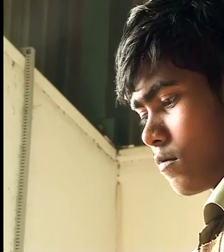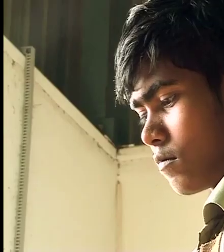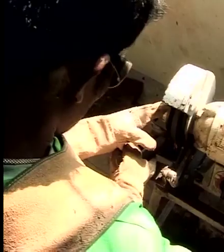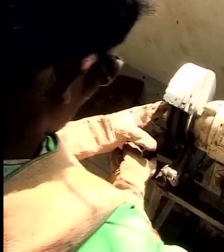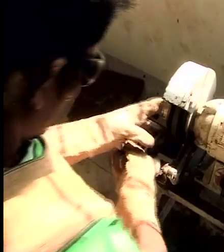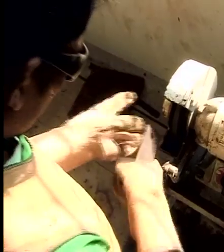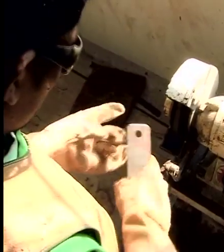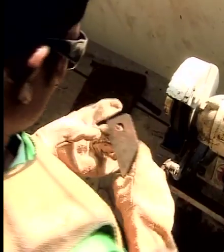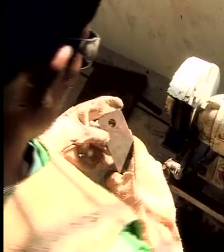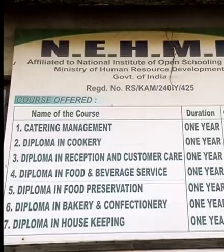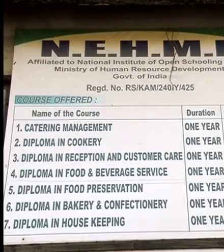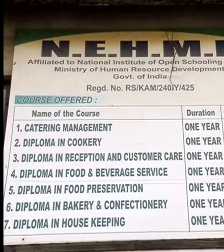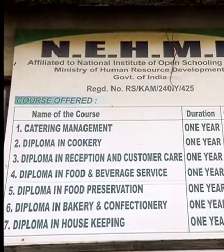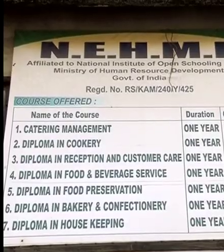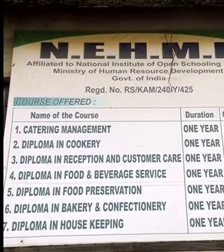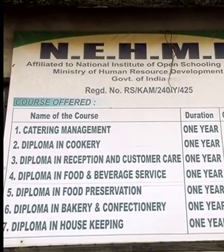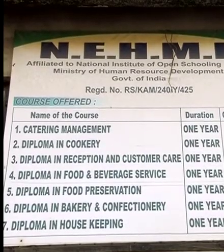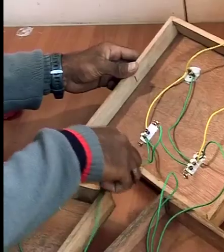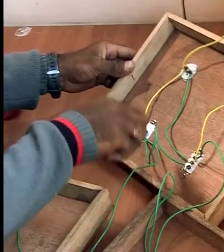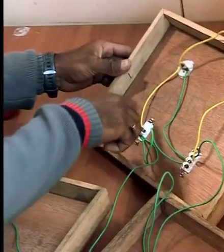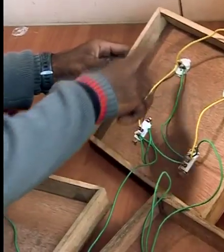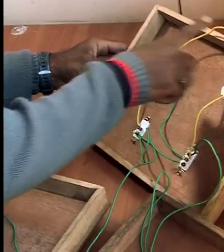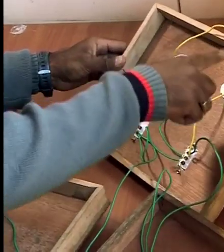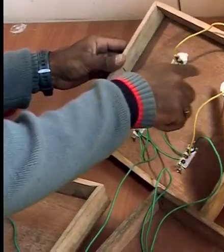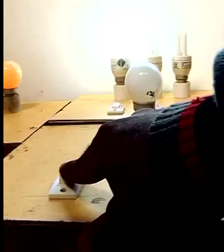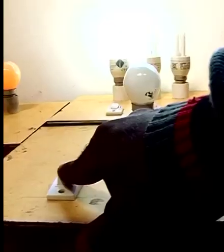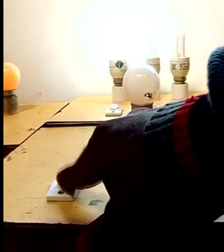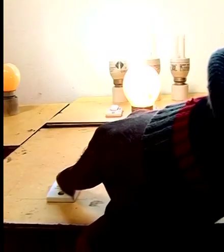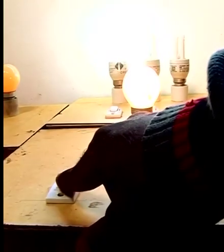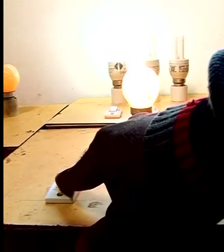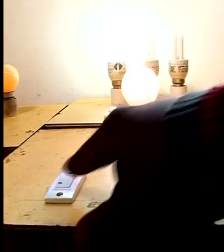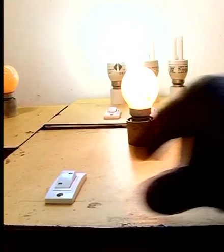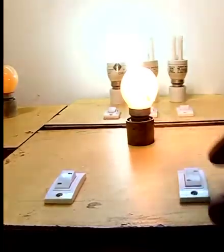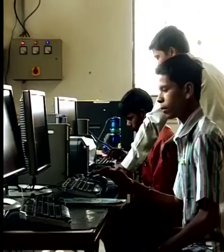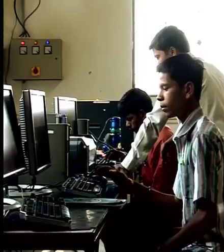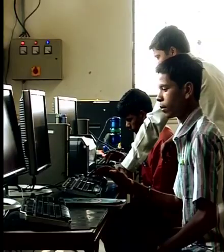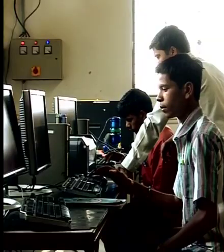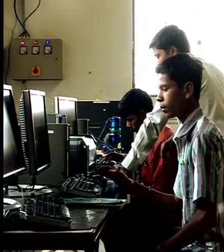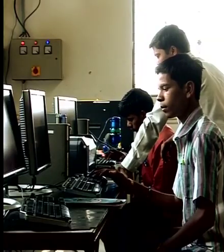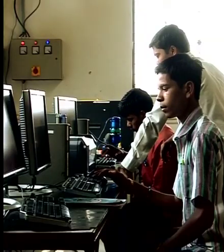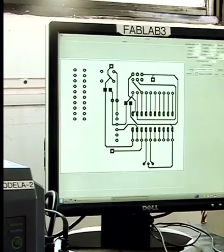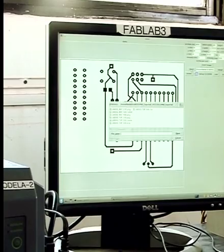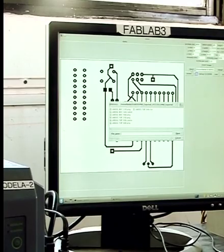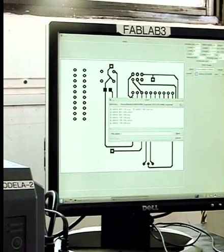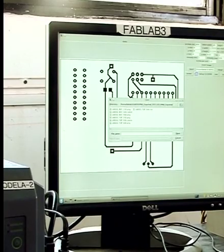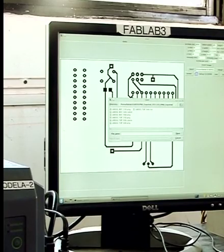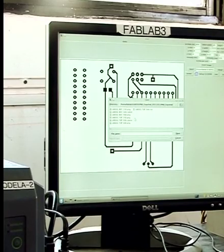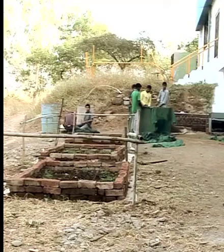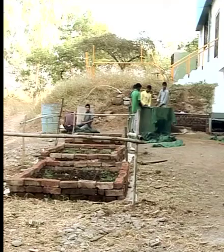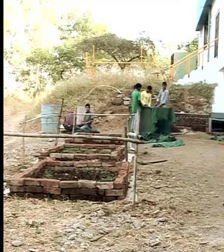शैक्षणिक कार्यक्रमों के अलावा 86 वोकेशनल शिक्षा कार्यक्रम भी उपलब्ध हैं, जो छात्रों को कामकाजी दुनिया